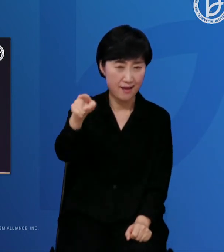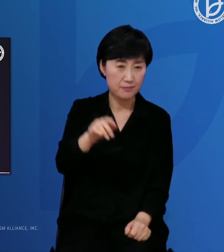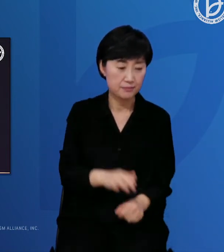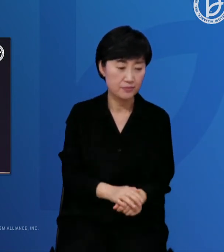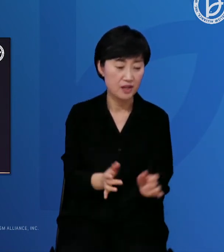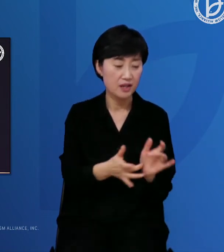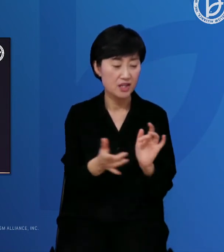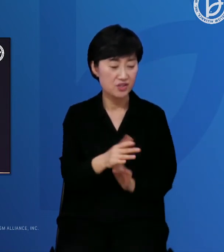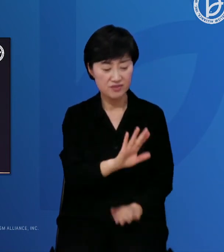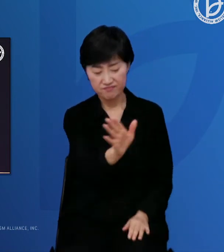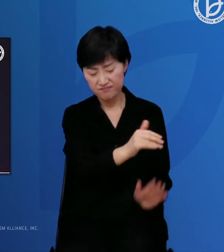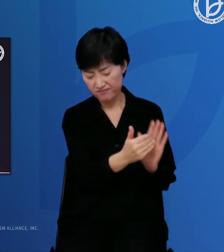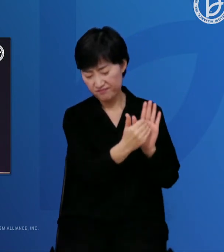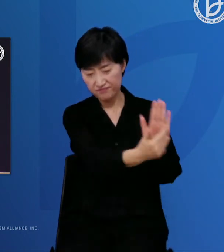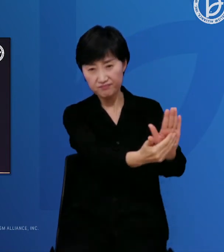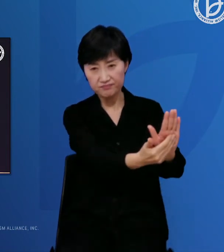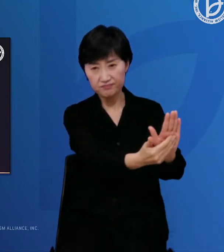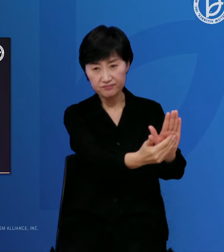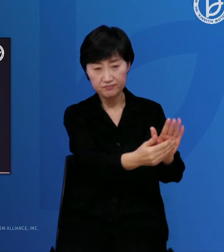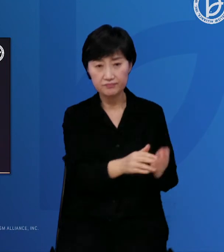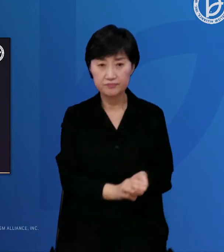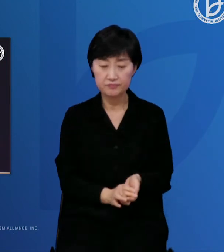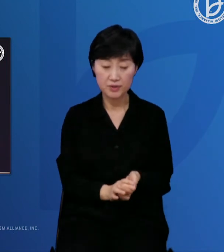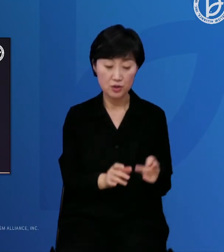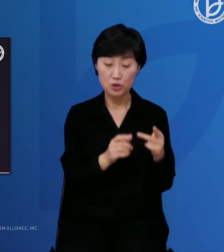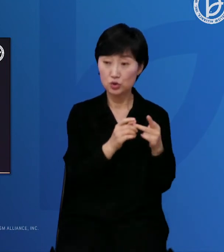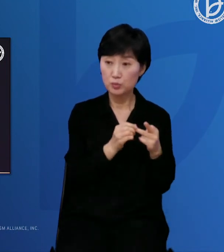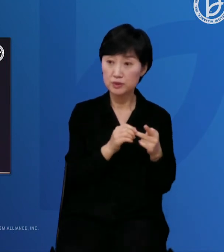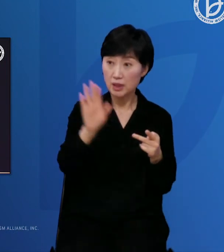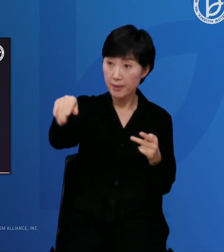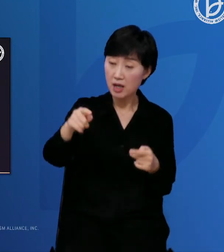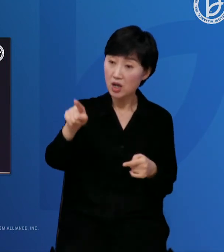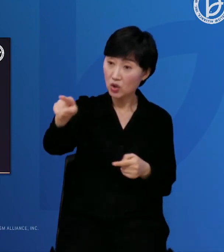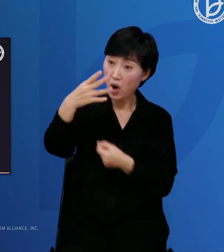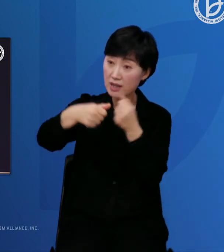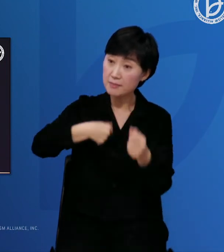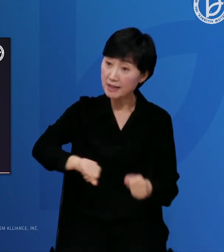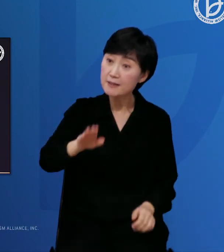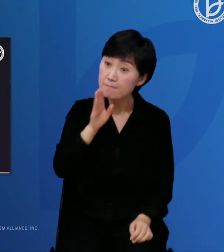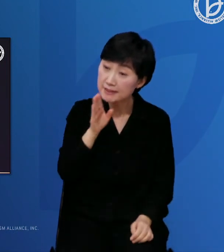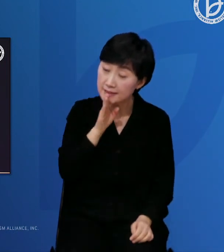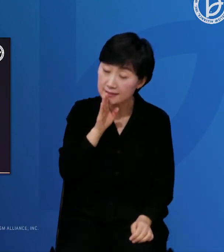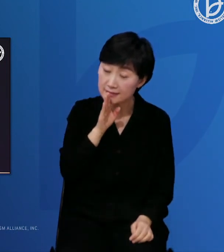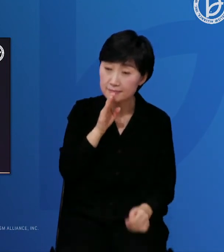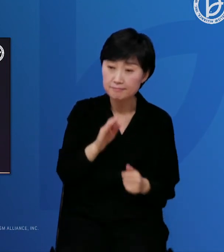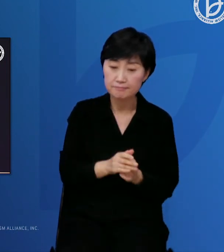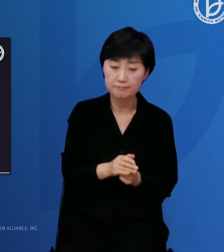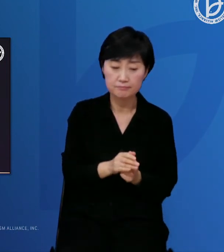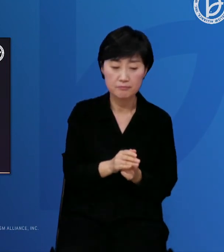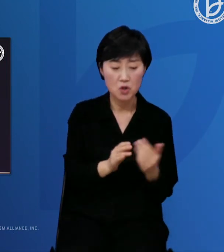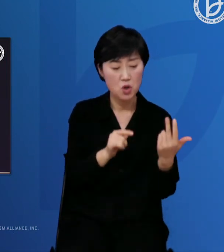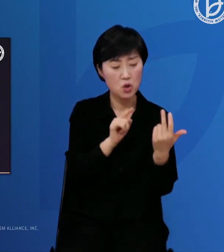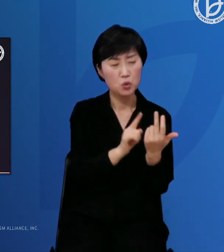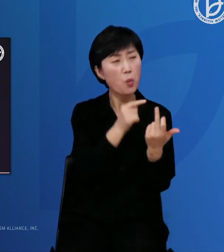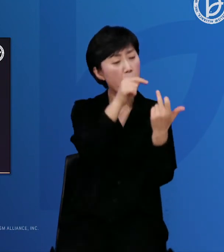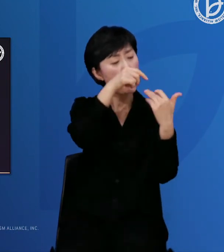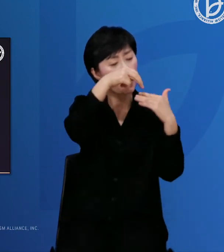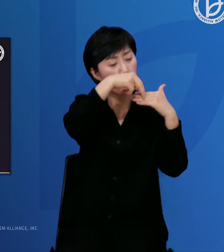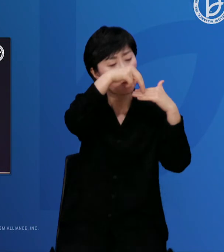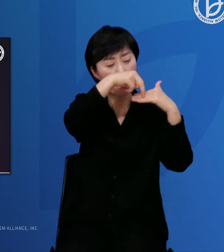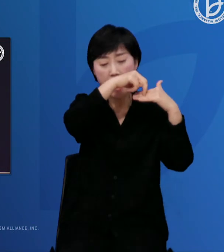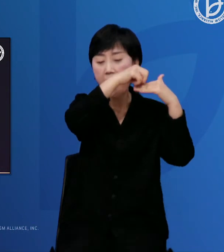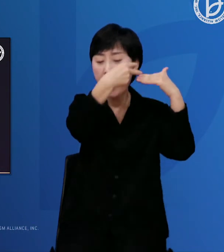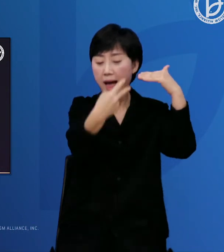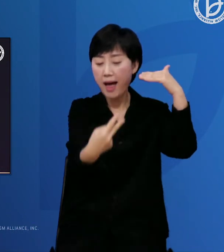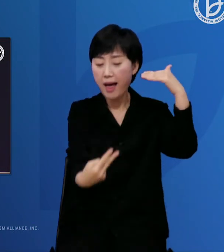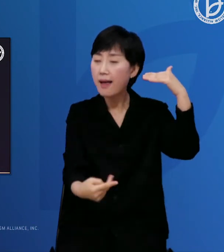단호히 거부하니까 또 똑같이 네가 하나님의 아들이면 이 성전 꼭대기에서 뛰어내려봐. And when